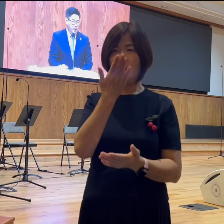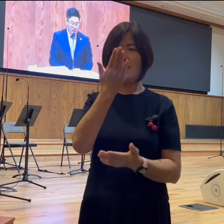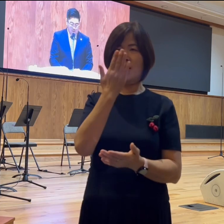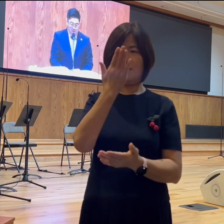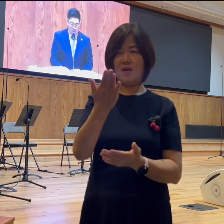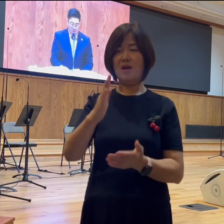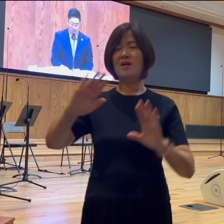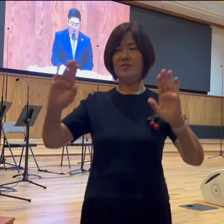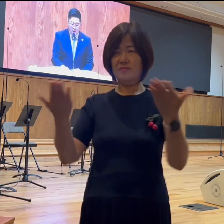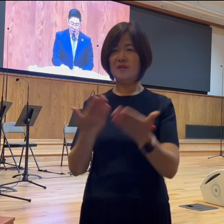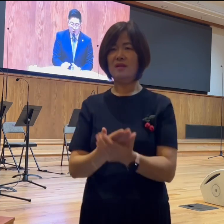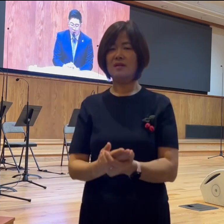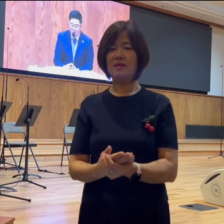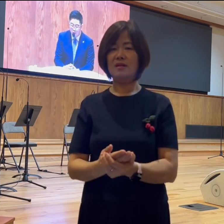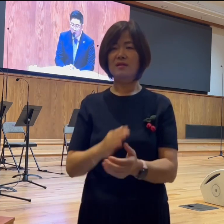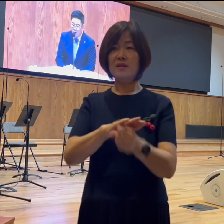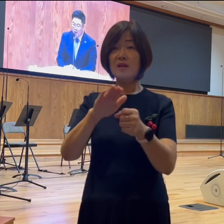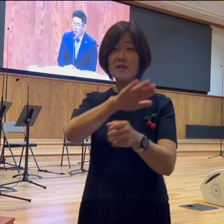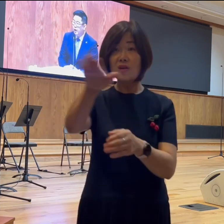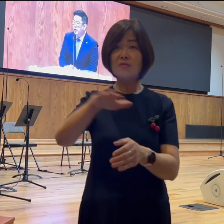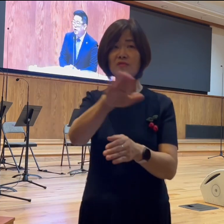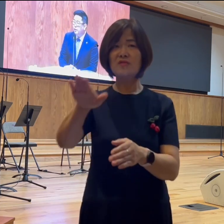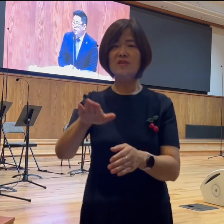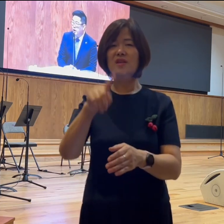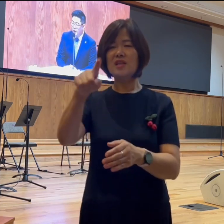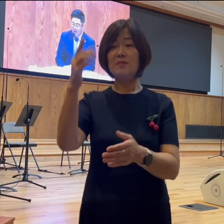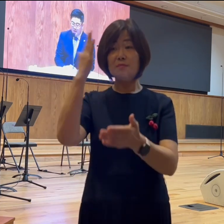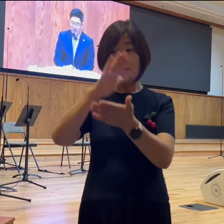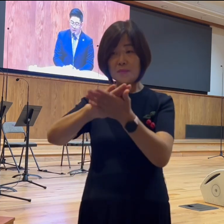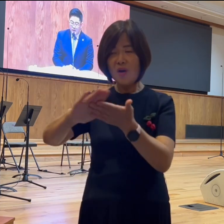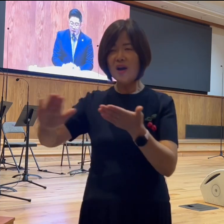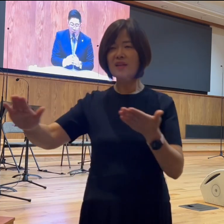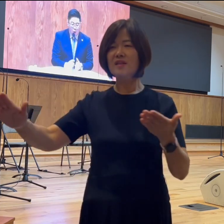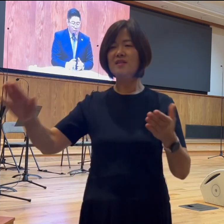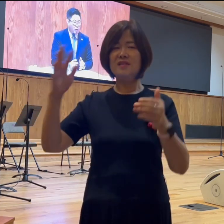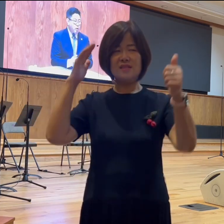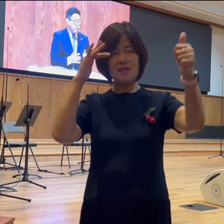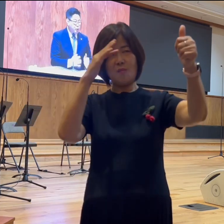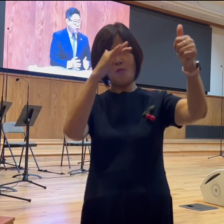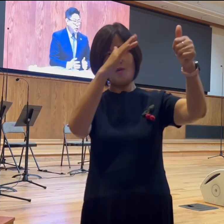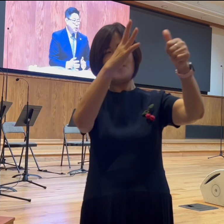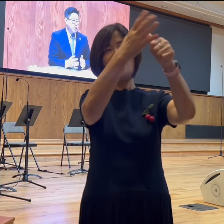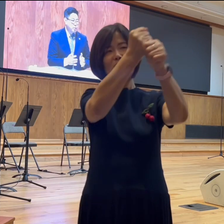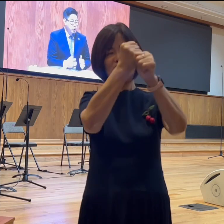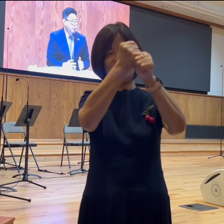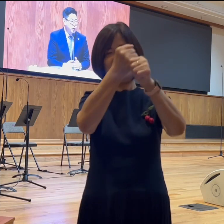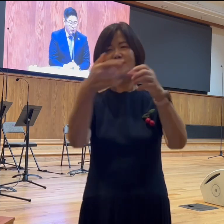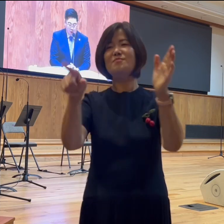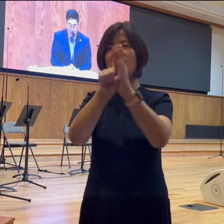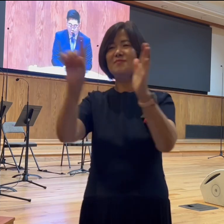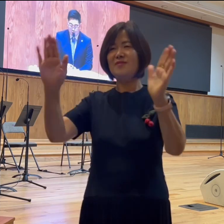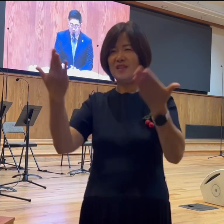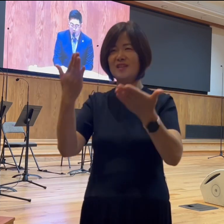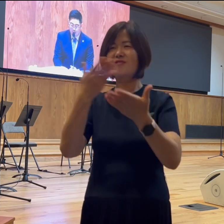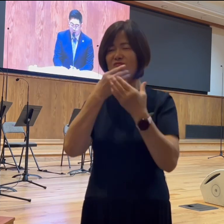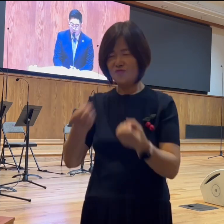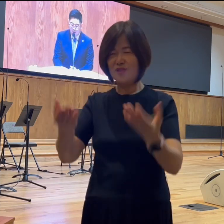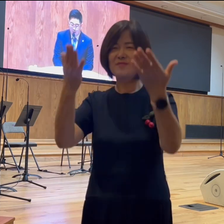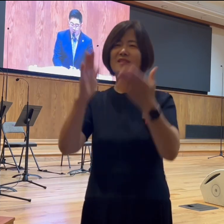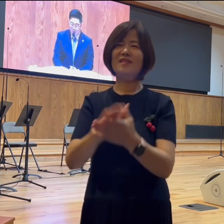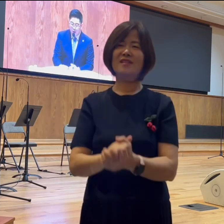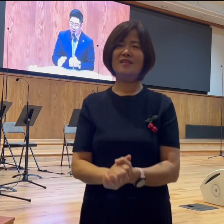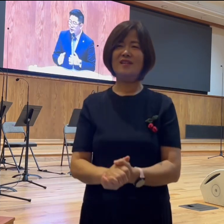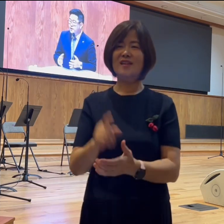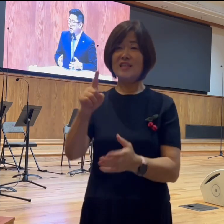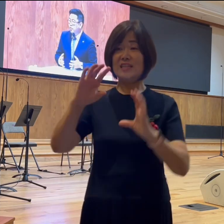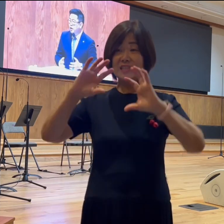것입니다. 사랑하는 여러분, 우리가 이 평안을 사모하며 붙드는 믿음 될 수 있기를 축원합니다.